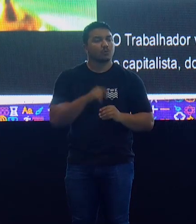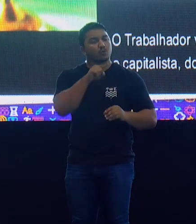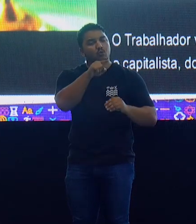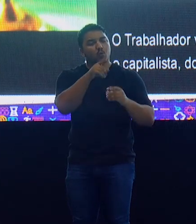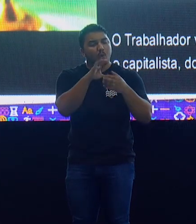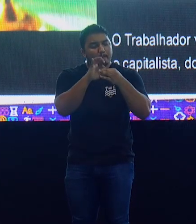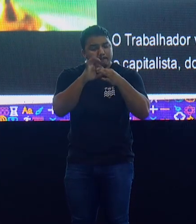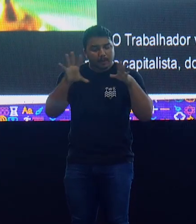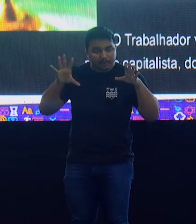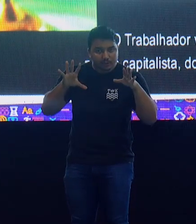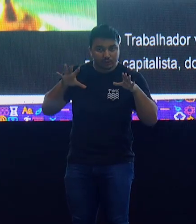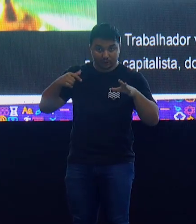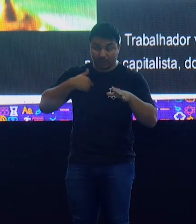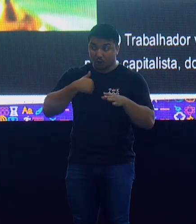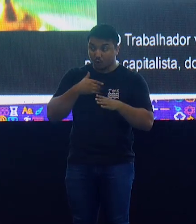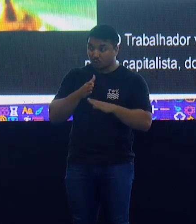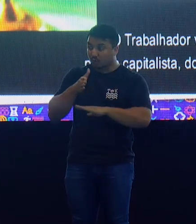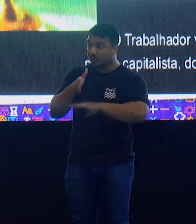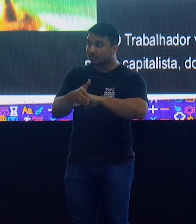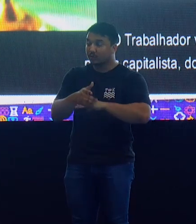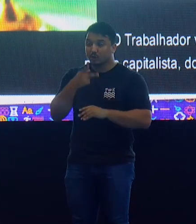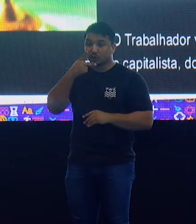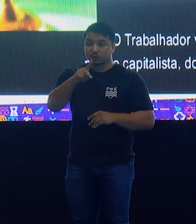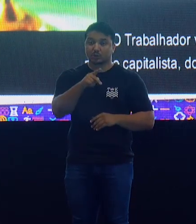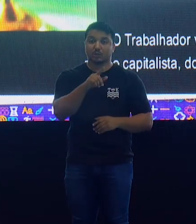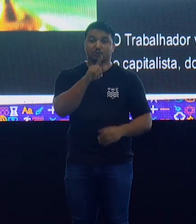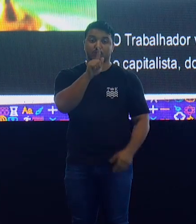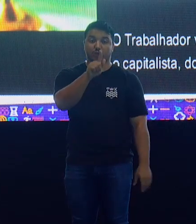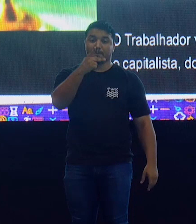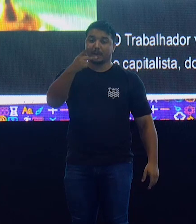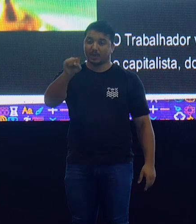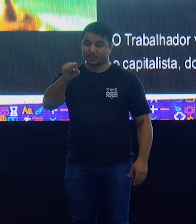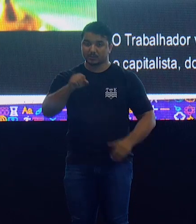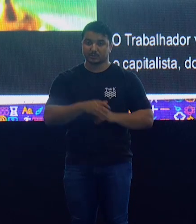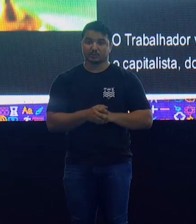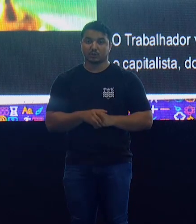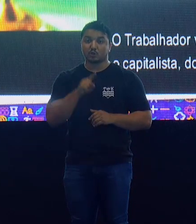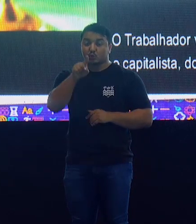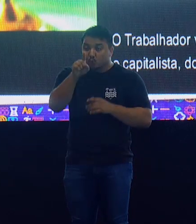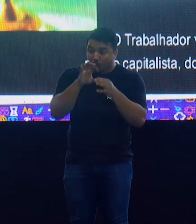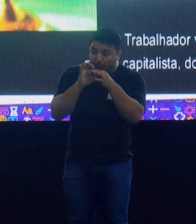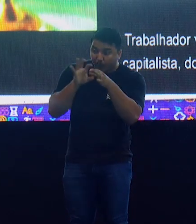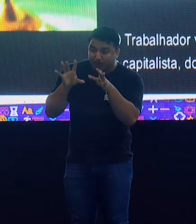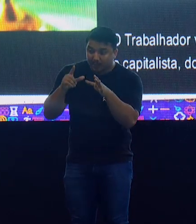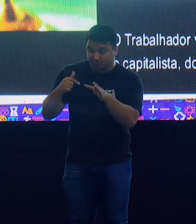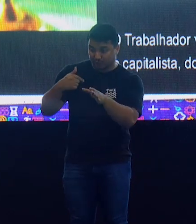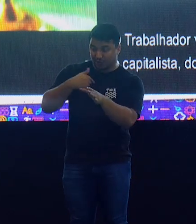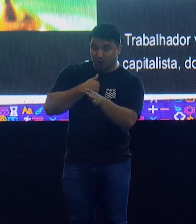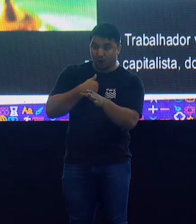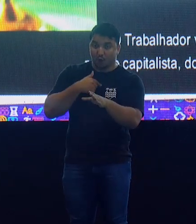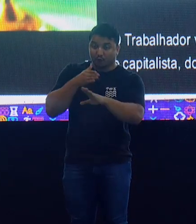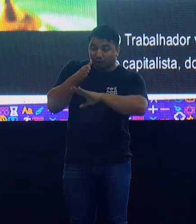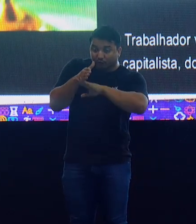Você permite que eu acesse o seu GPS? Você